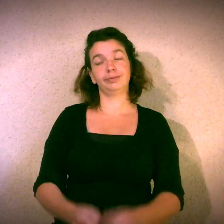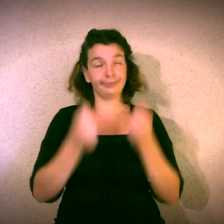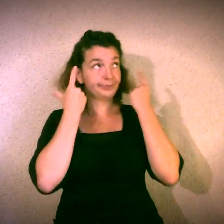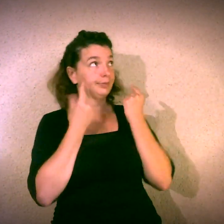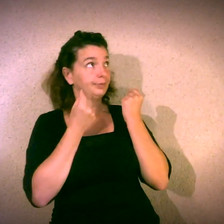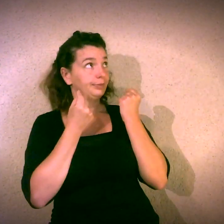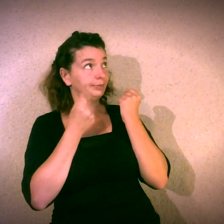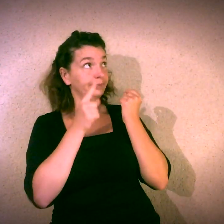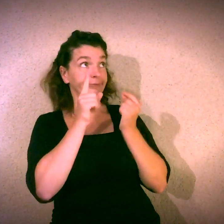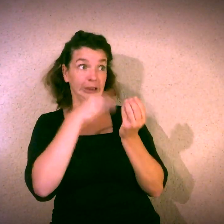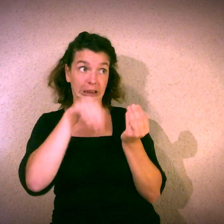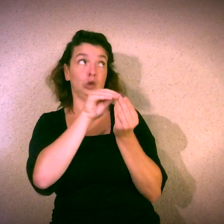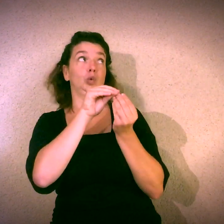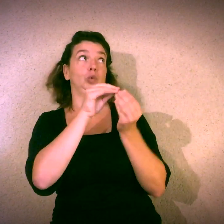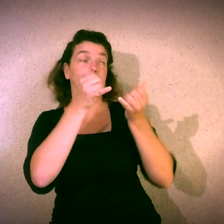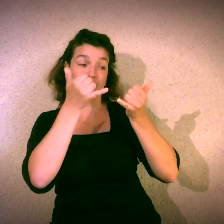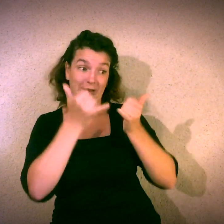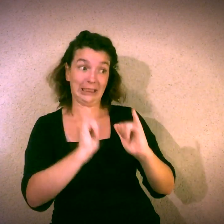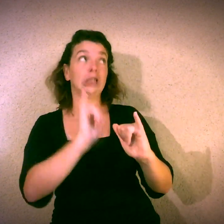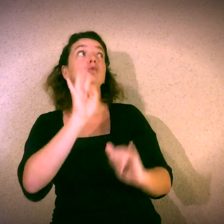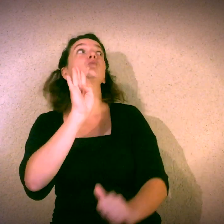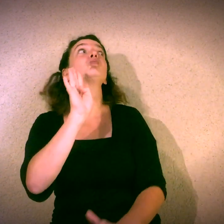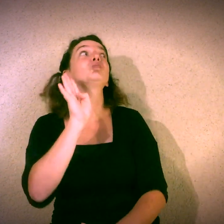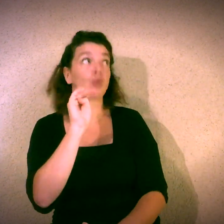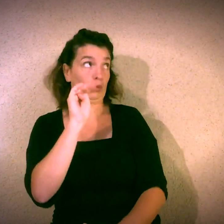C'est une chaise bleue, compléta Chaboudot.